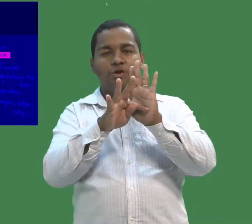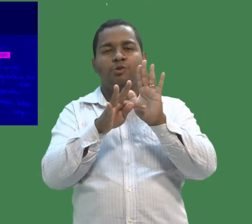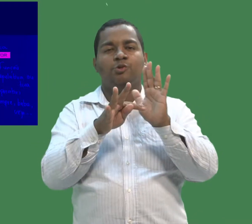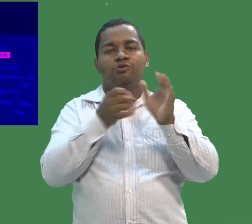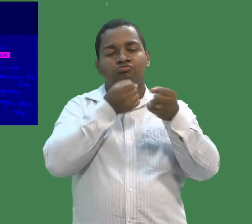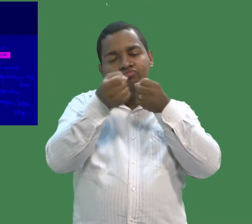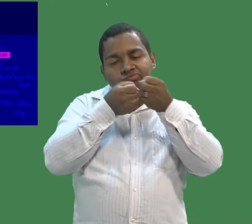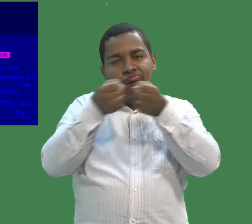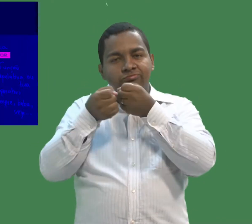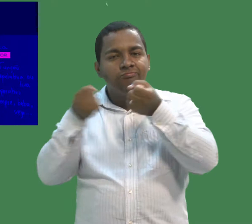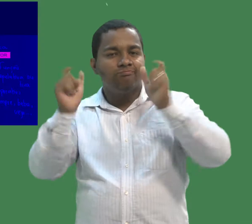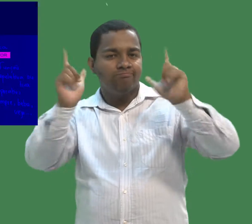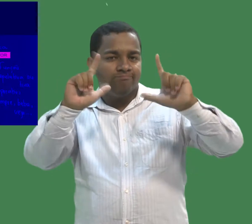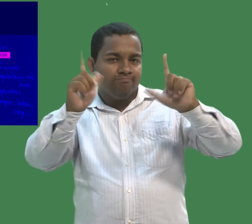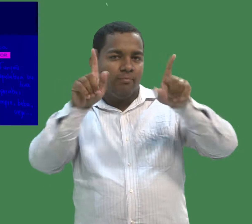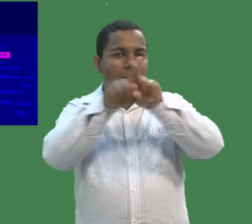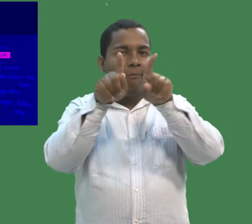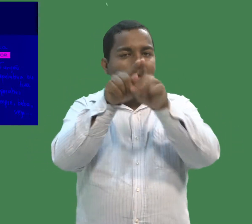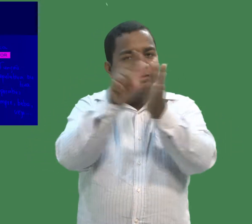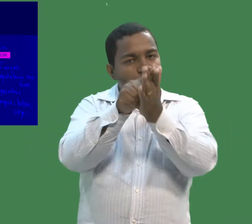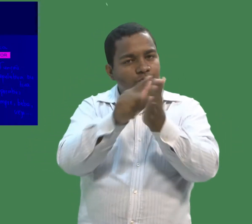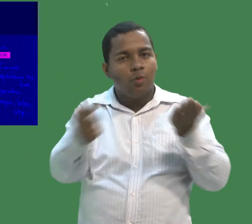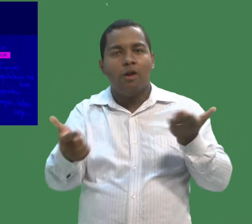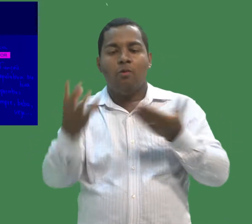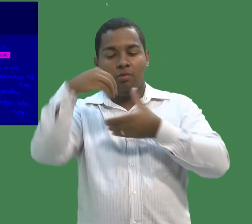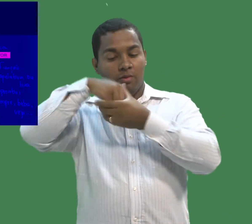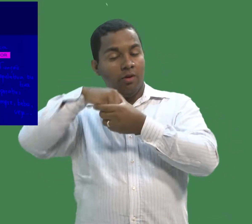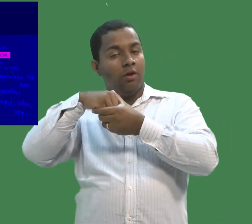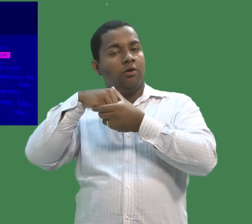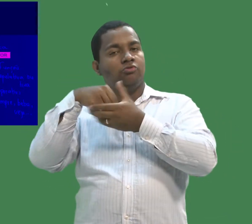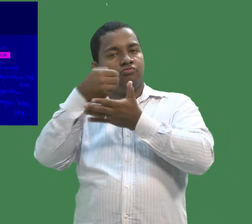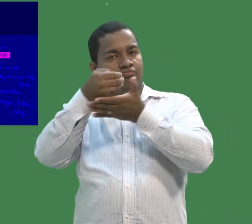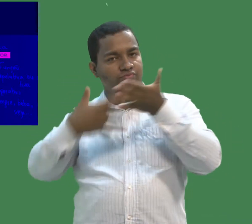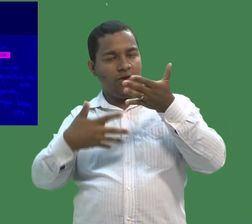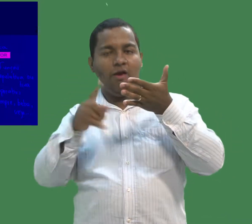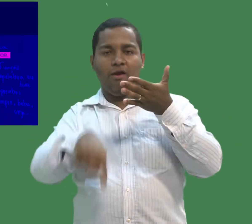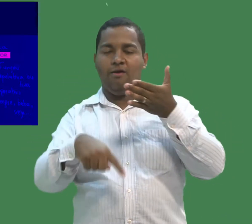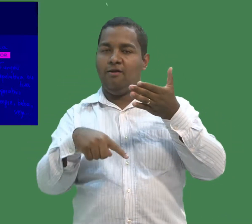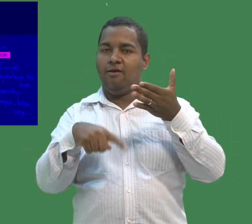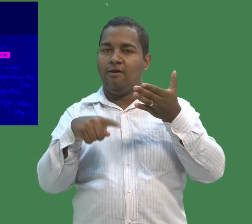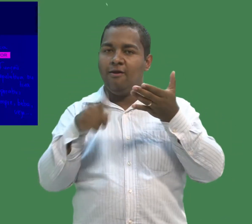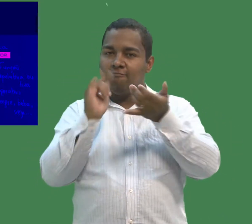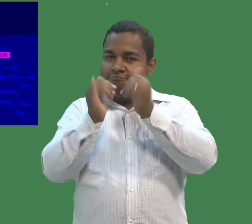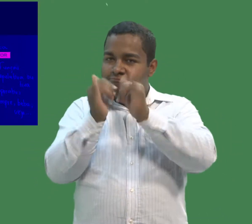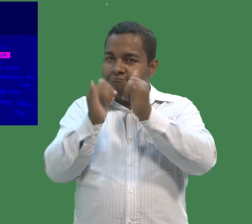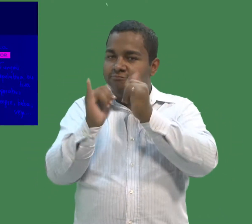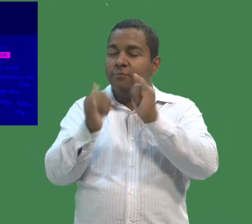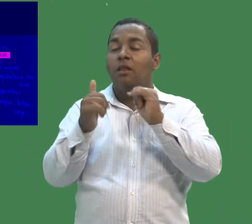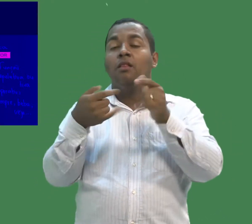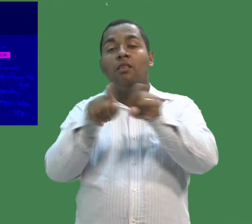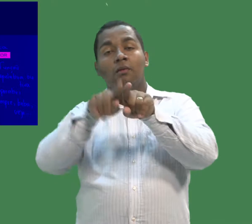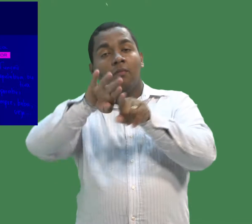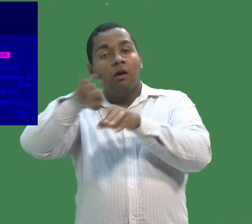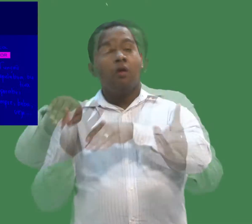textos jornalísticos, tá? E referente aqui no caso é o assunto que está dentro da mensagem. O canal de comunicação